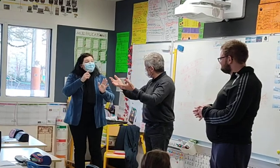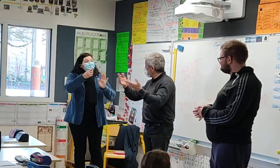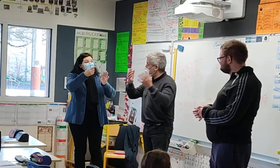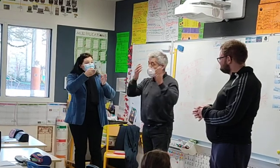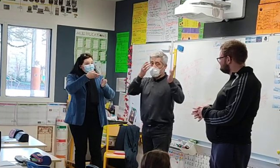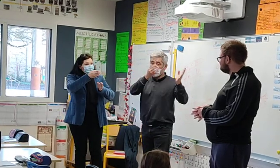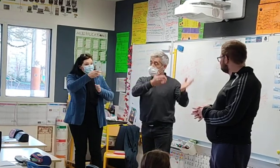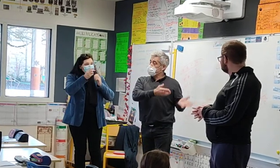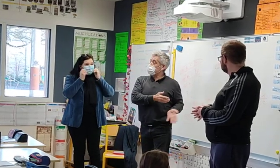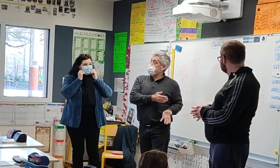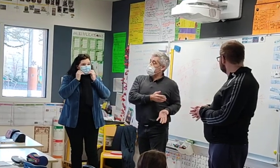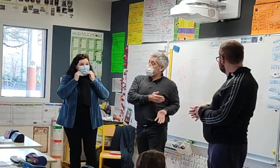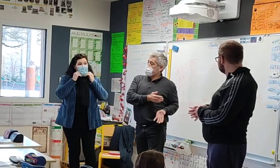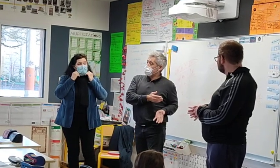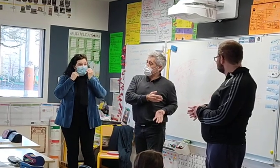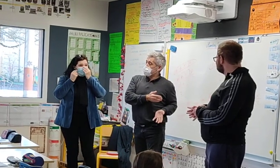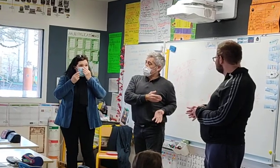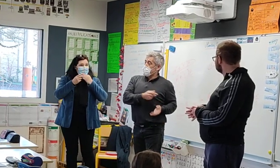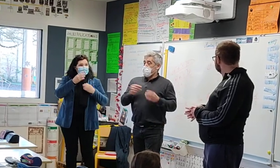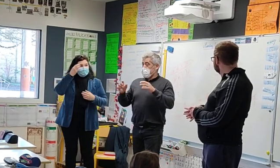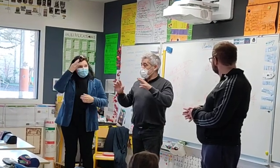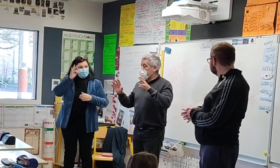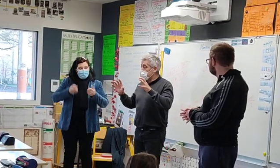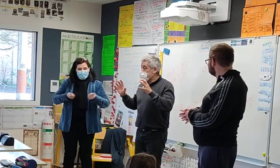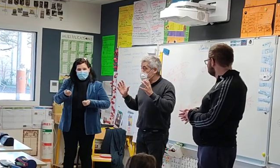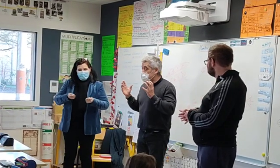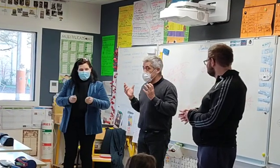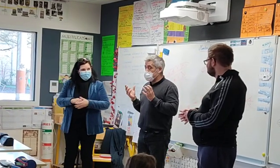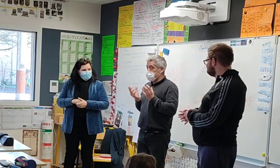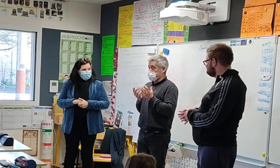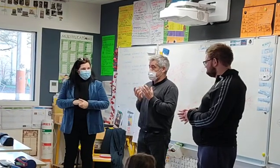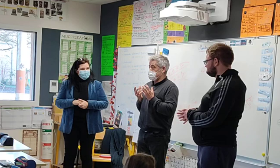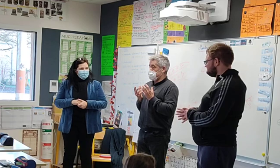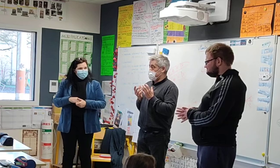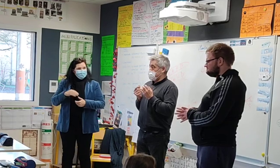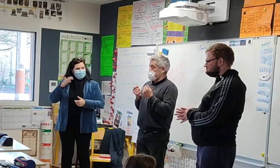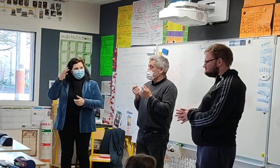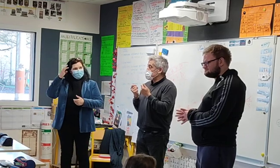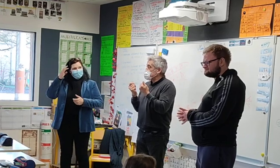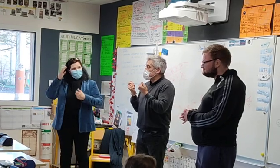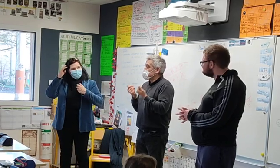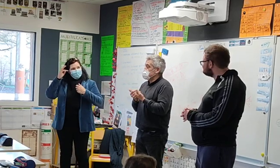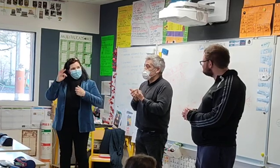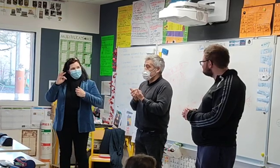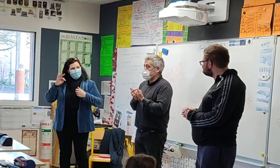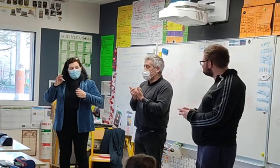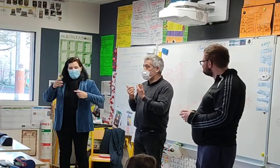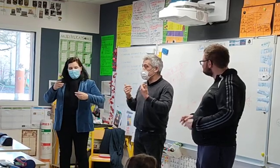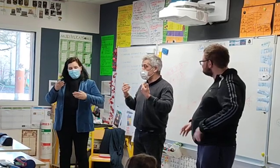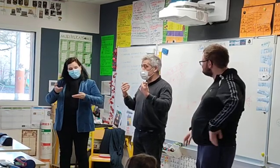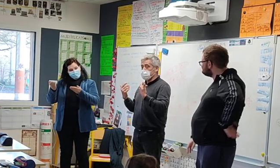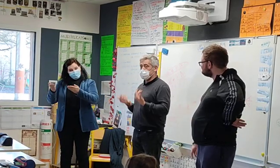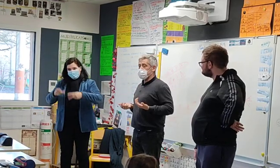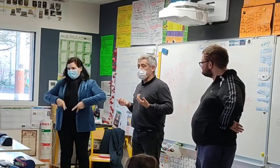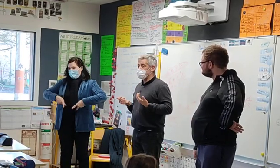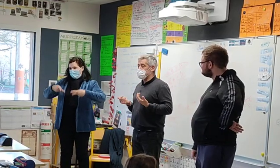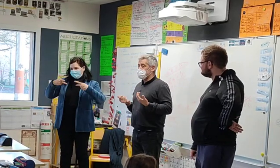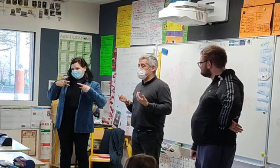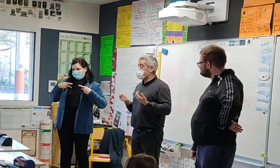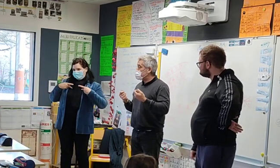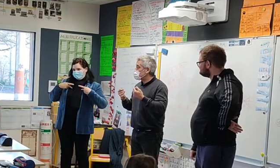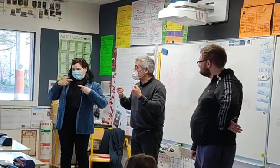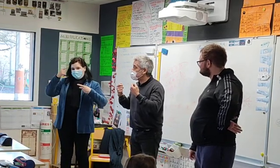présentation, en entente avec Thomas. Et ils vont m'animer une sensibilisation pour vous rendre compte